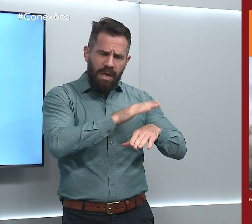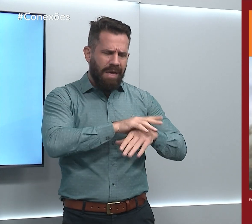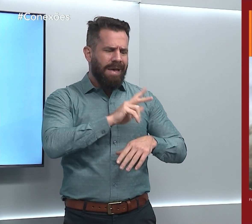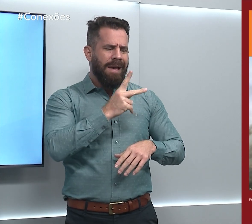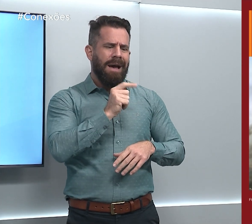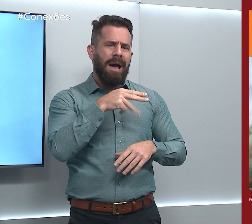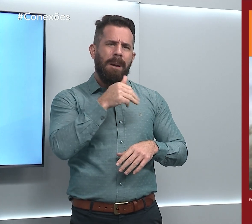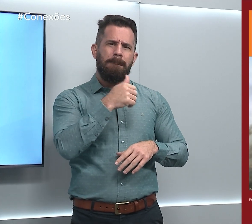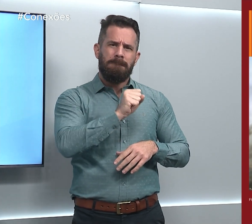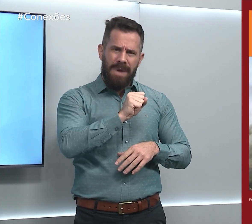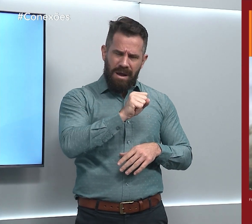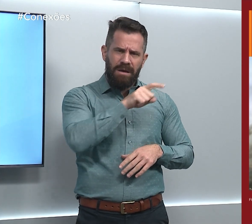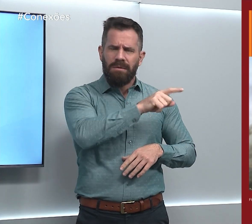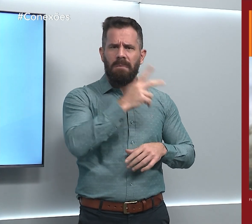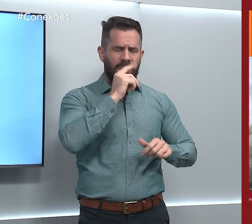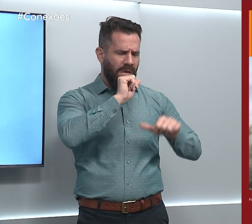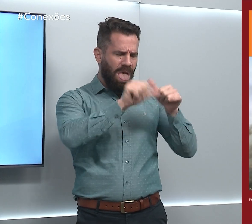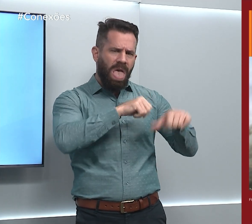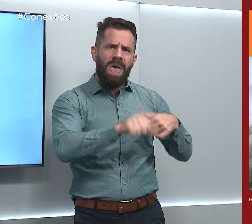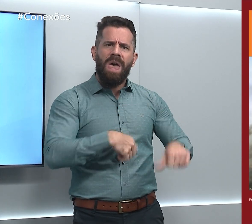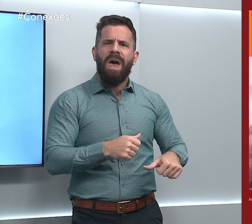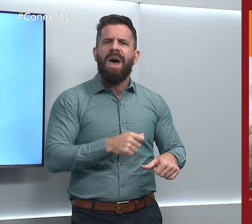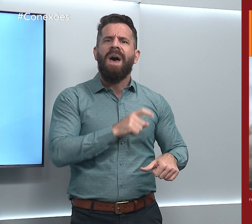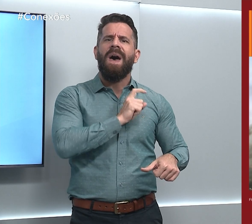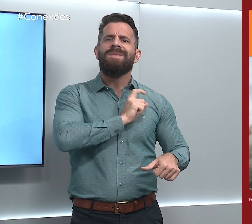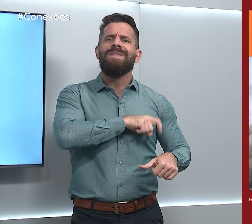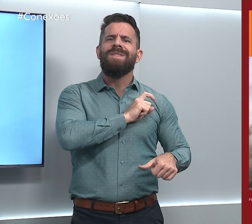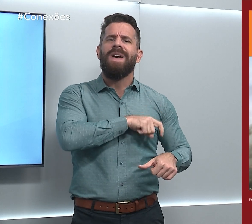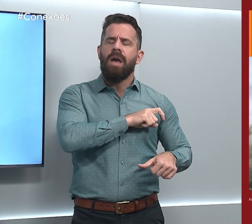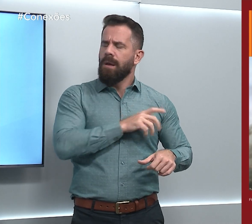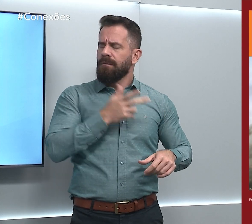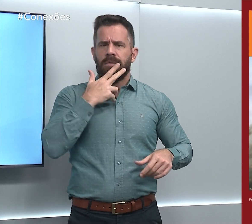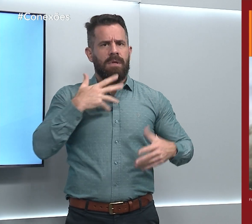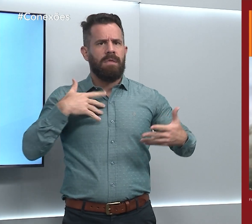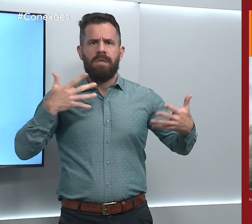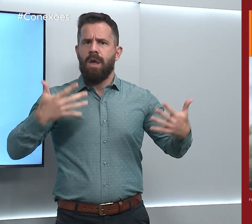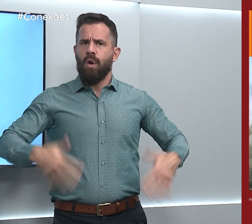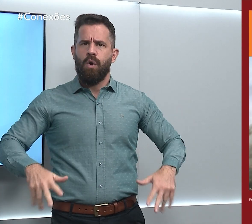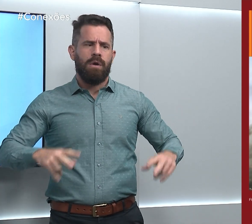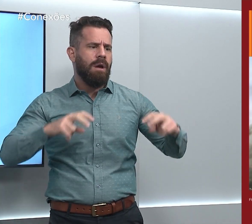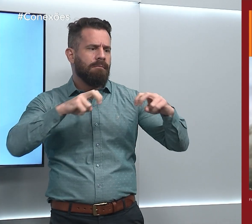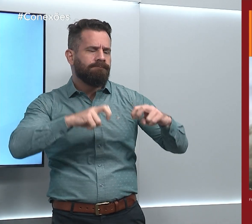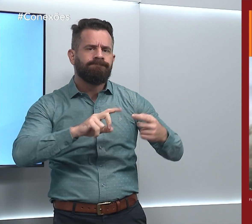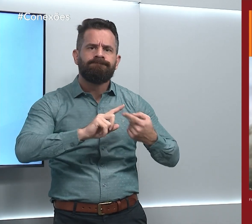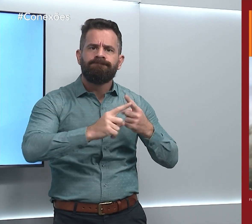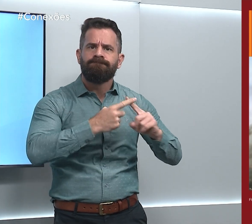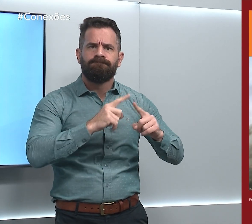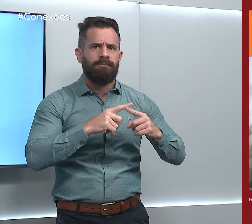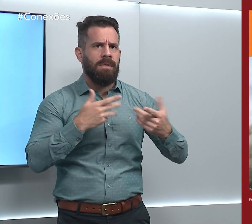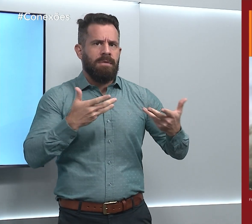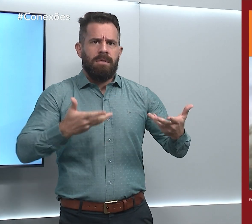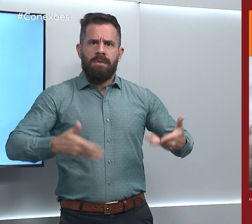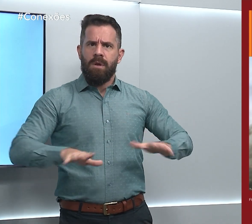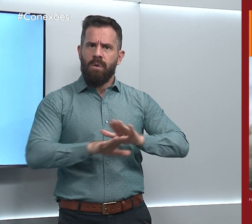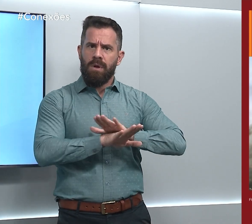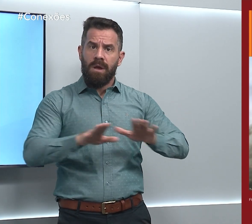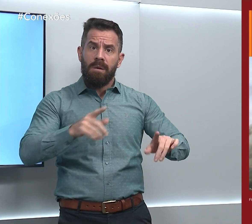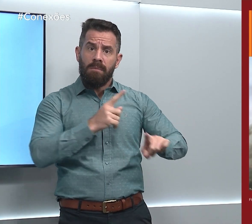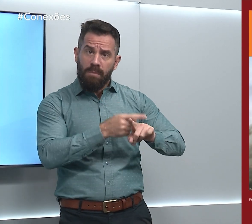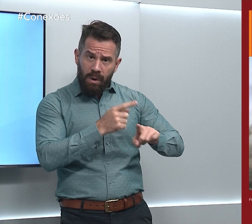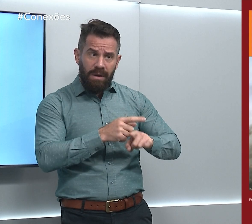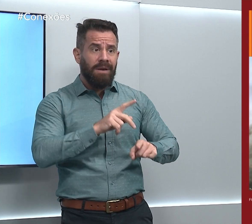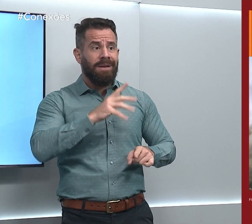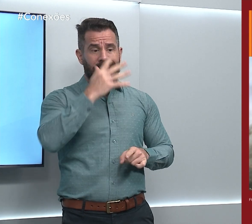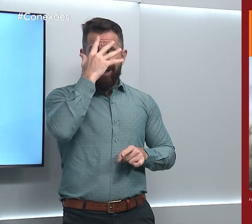por isso, disse que não vai se reunir com o gabinete para aprovar o cessar-fogo, enquanto o Hamas